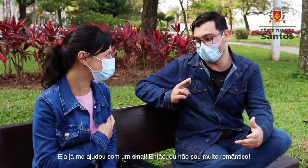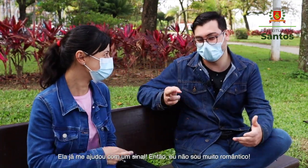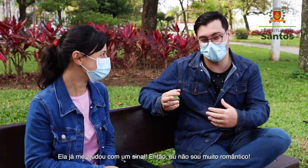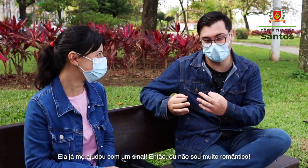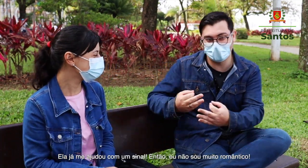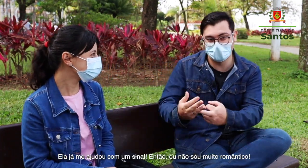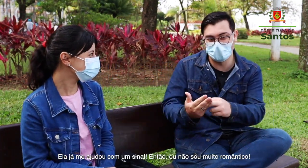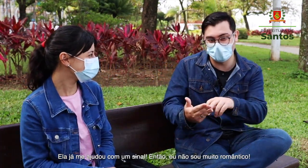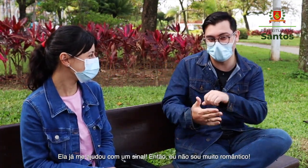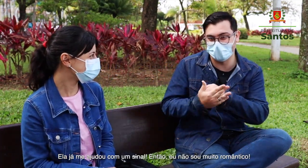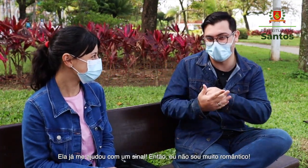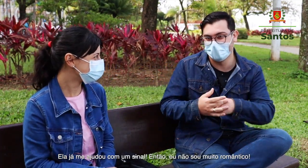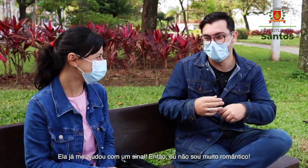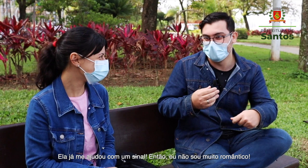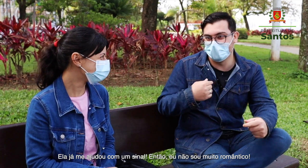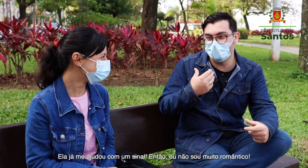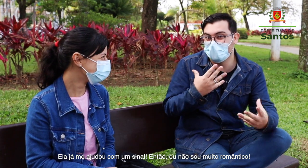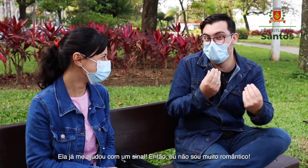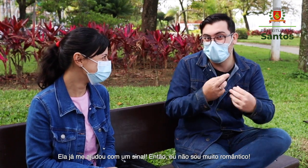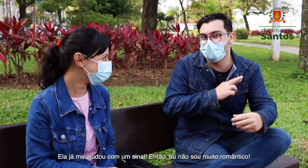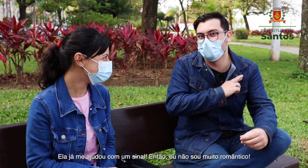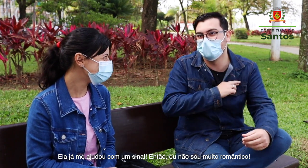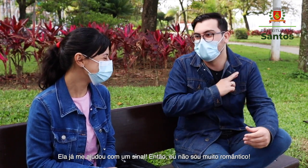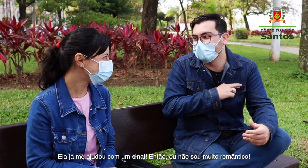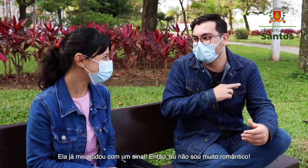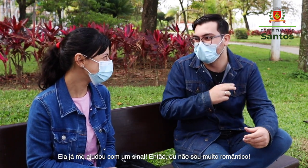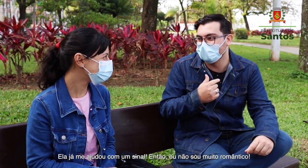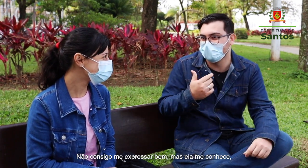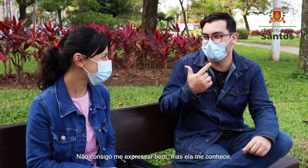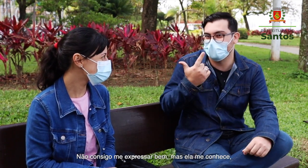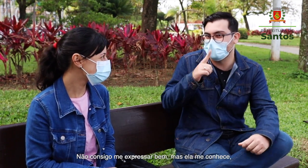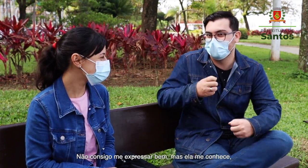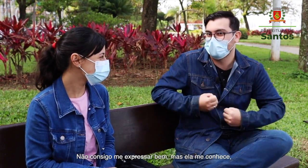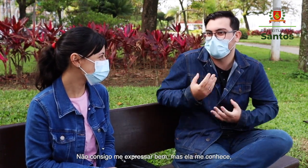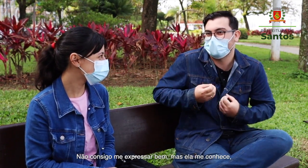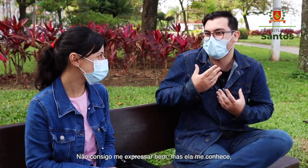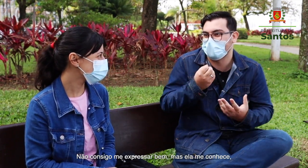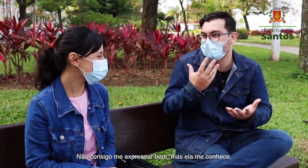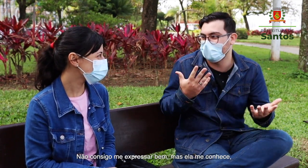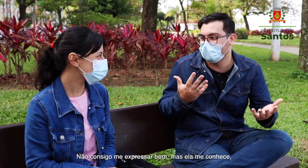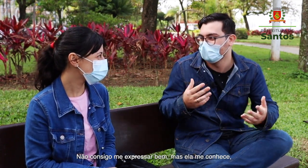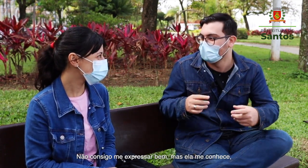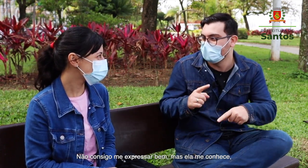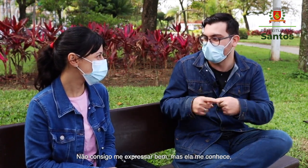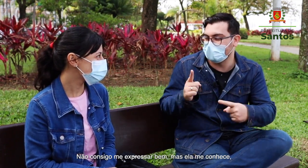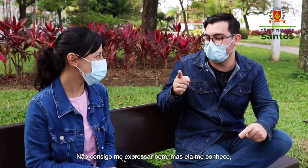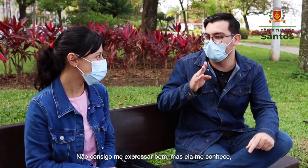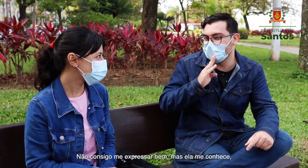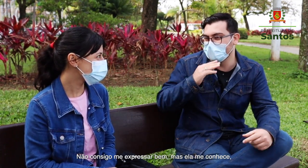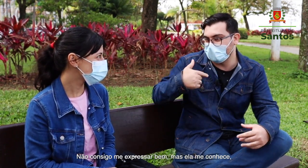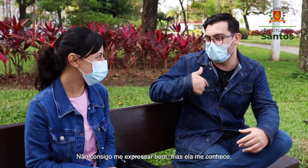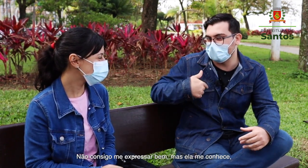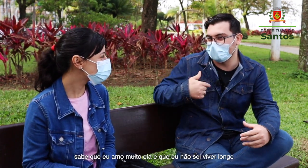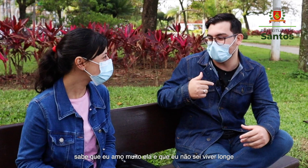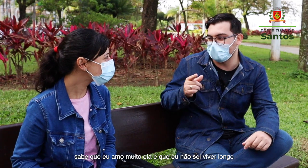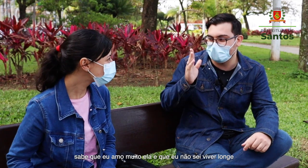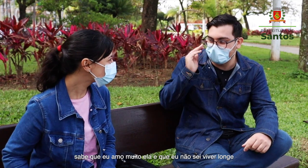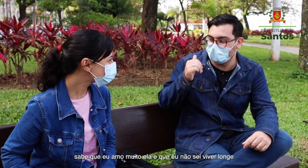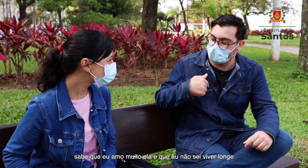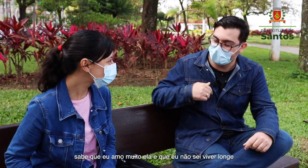já me ajudou com o sinal. Então eu não sou muito romântico, não consigo me expressar bem. Mas ela me conhece, ela sabe que eu